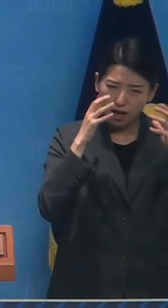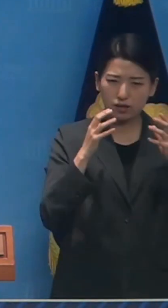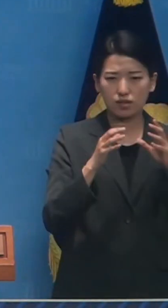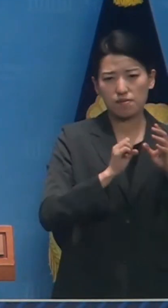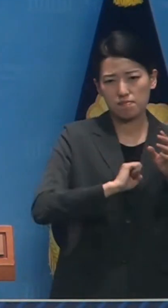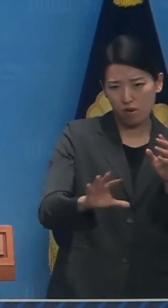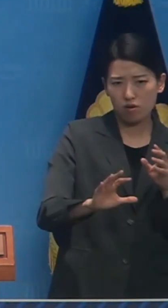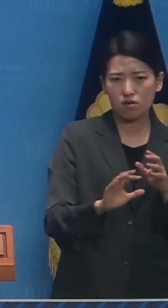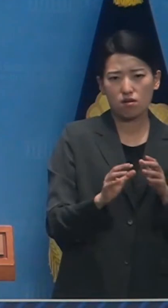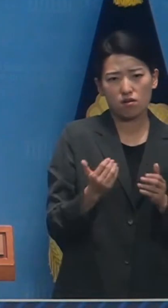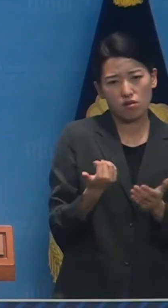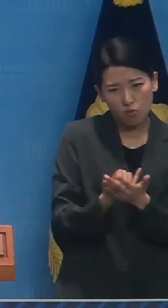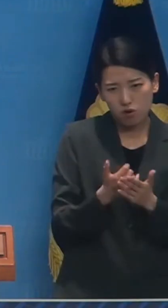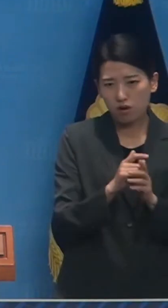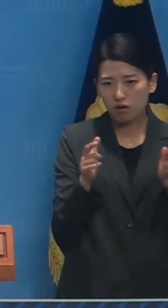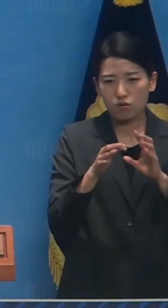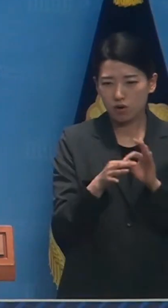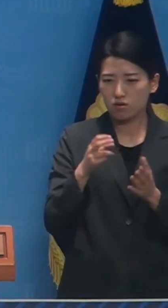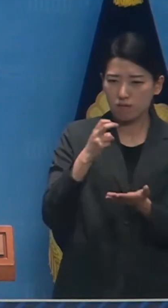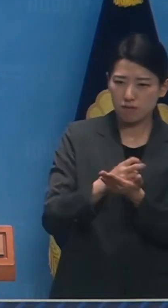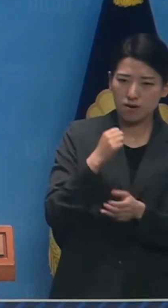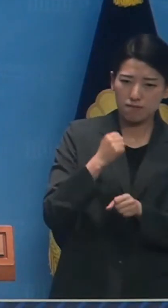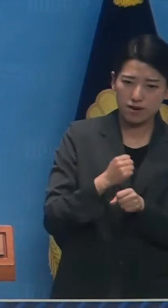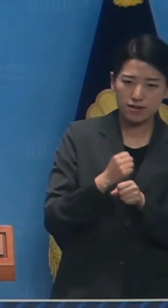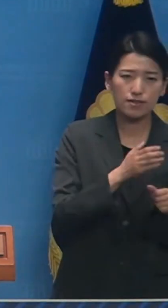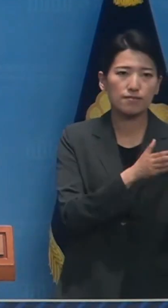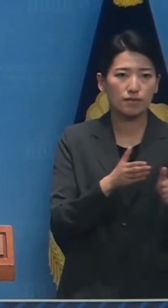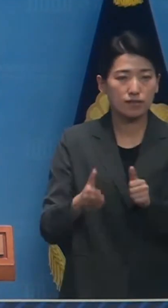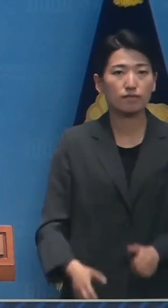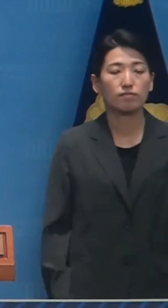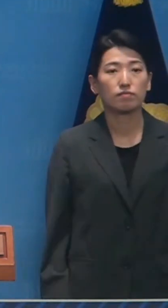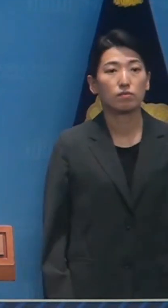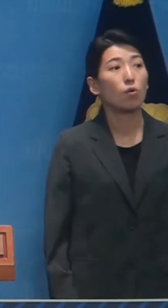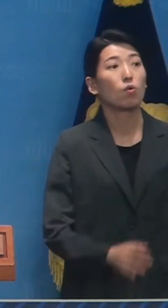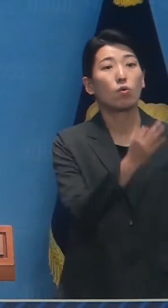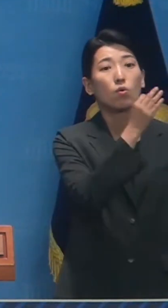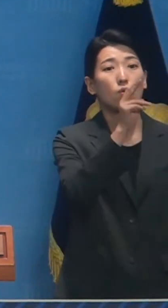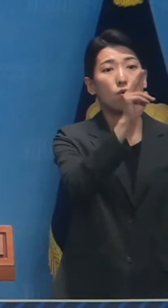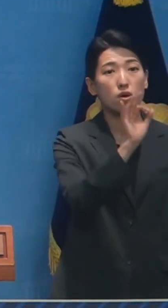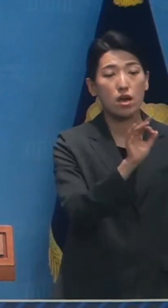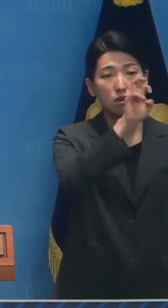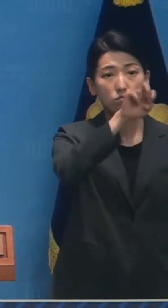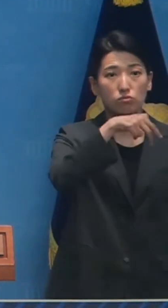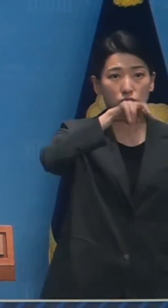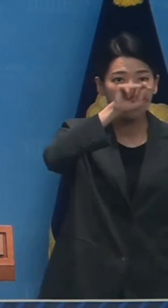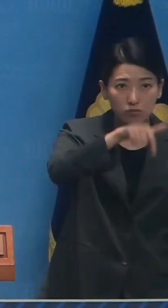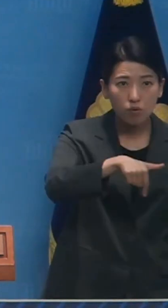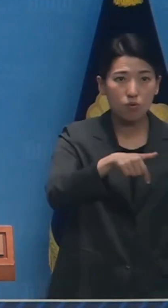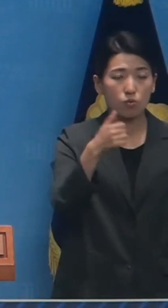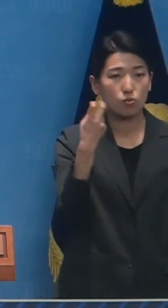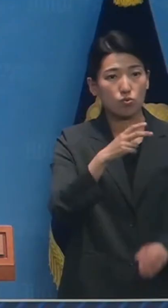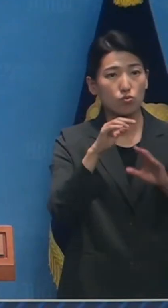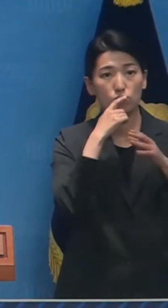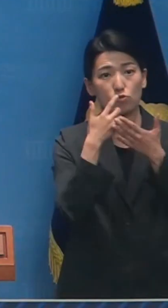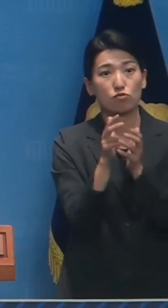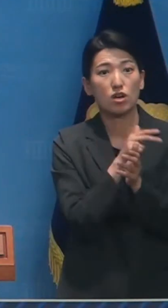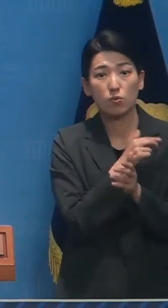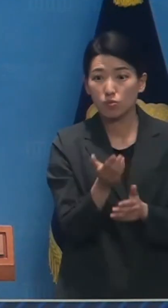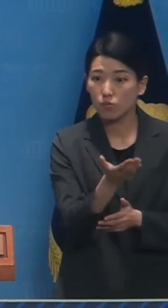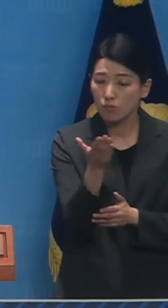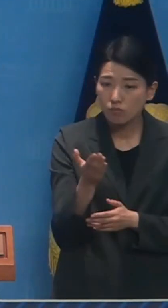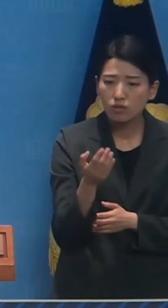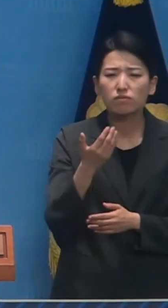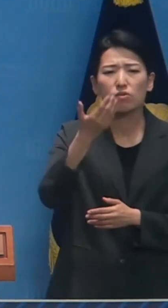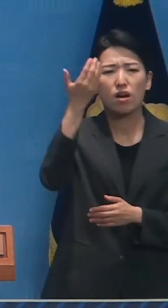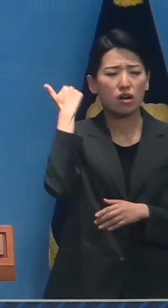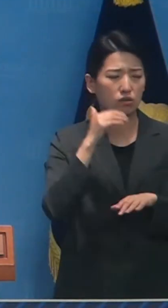추진하고 있었다. 때마침 우리 존경하는 양문석 의원님과 동료 의원님들께서 기존의